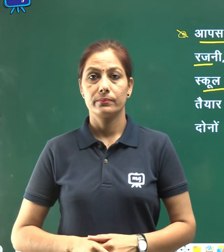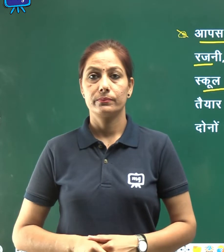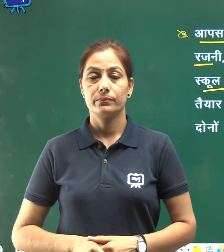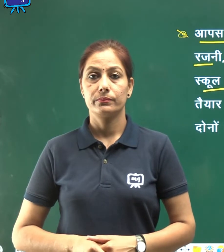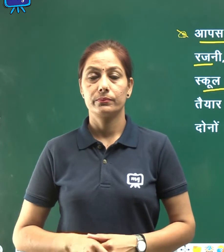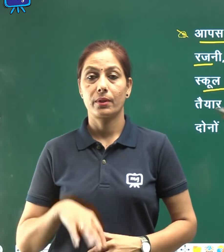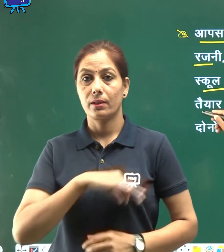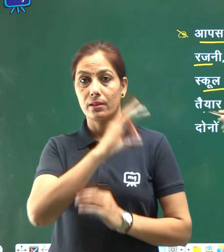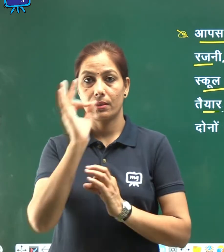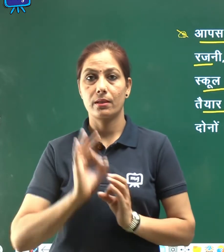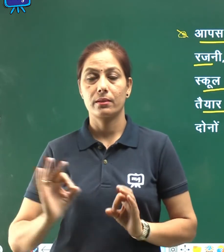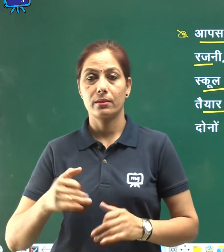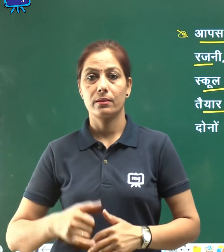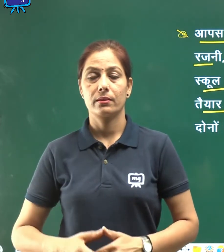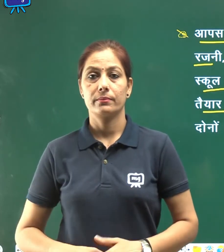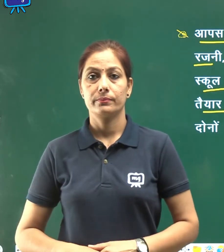तैयार करती है,